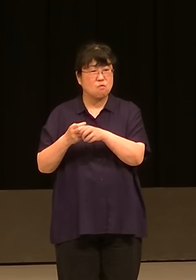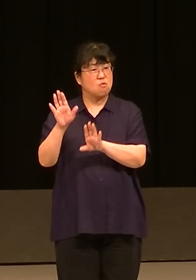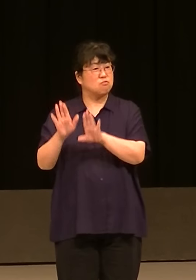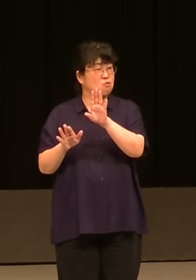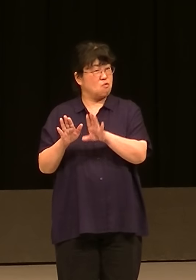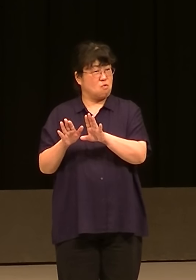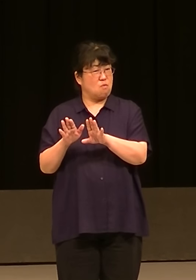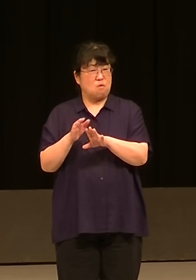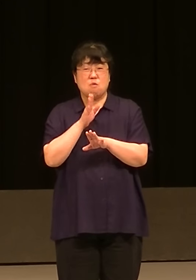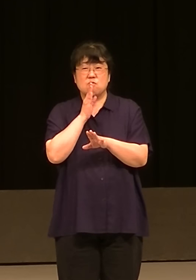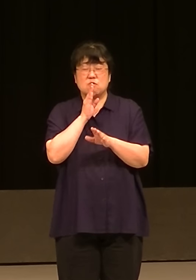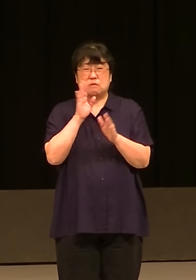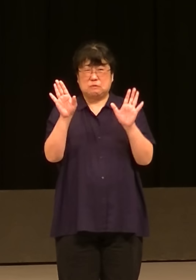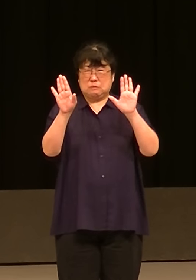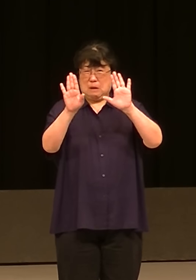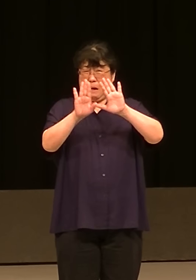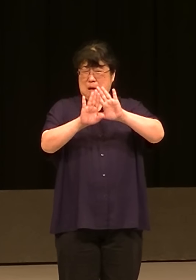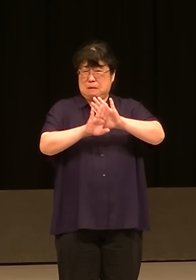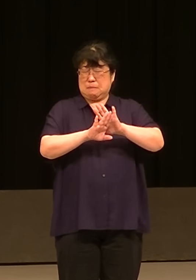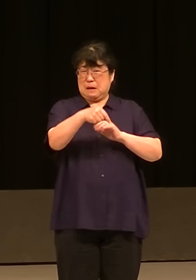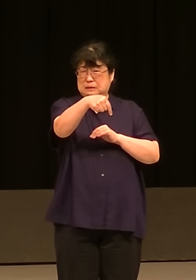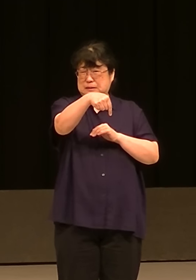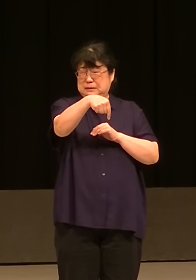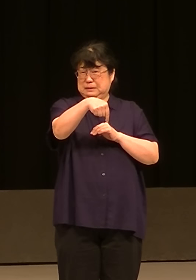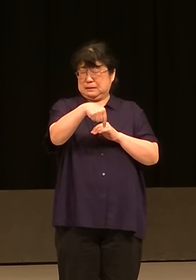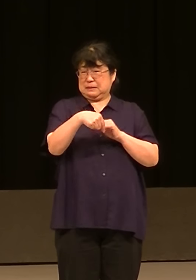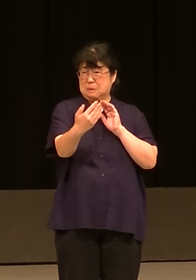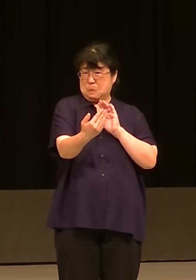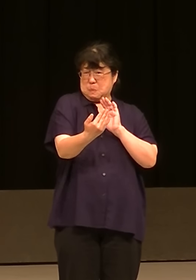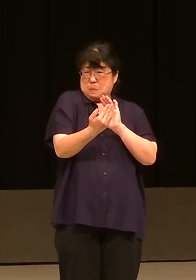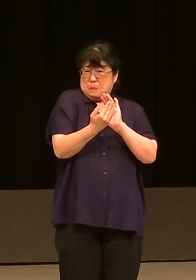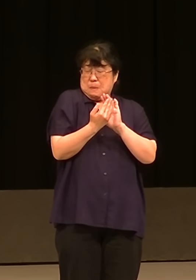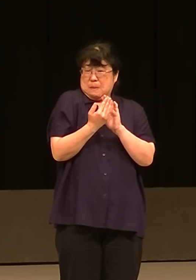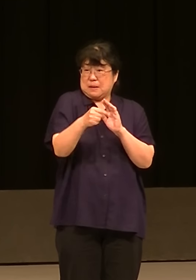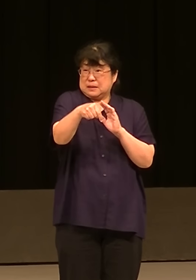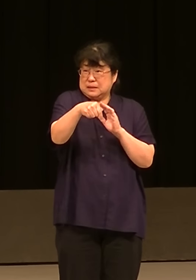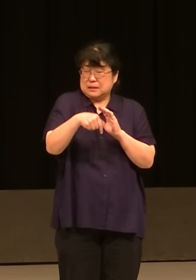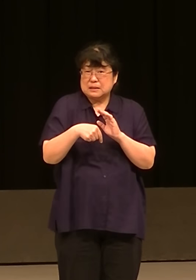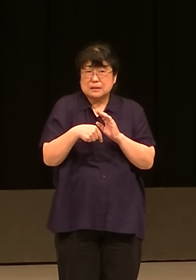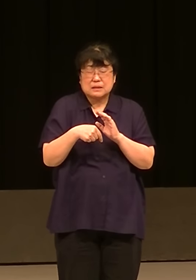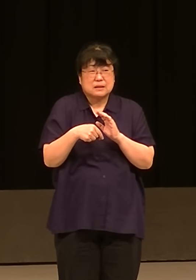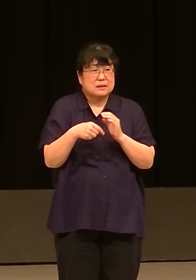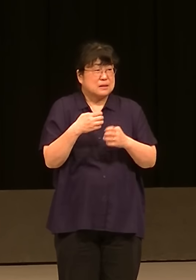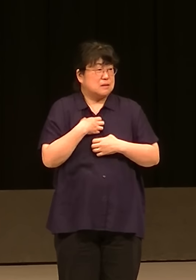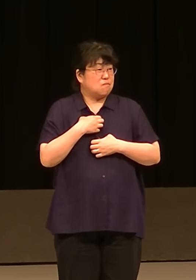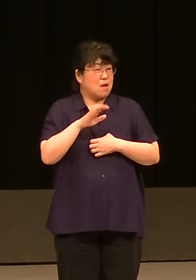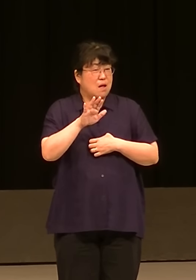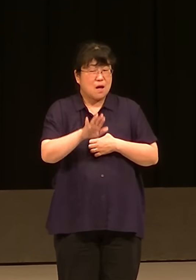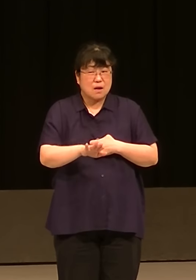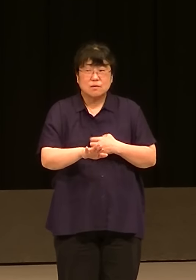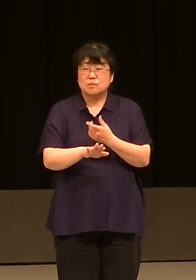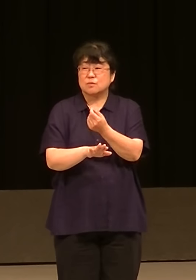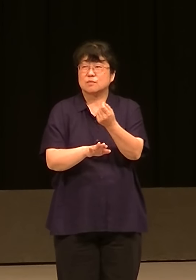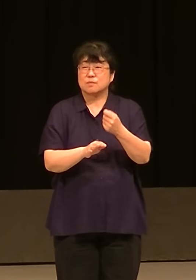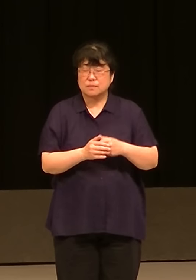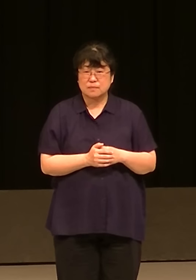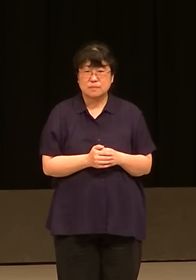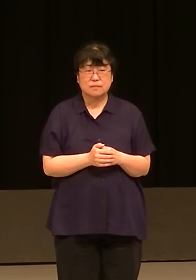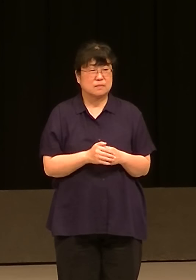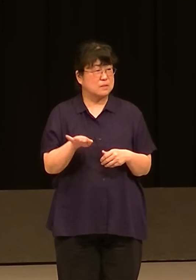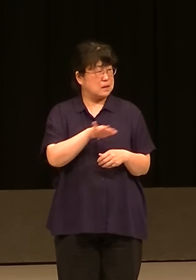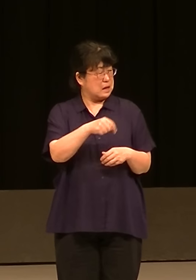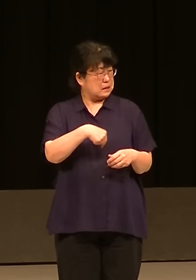ひたという暗闇が押し寄せてきて、我々を飲み込んでしまうのではないだろうか、というふうにな、気